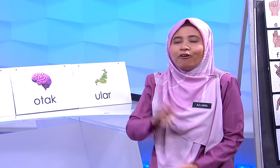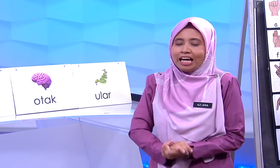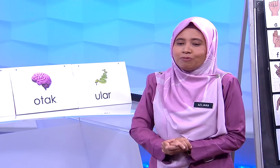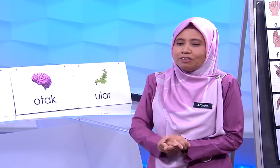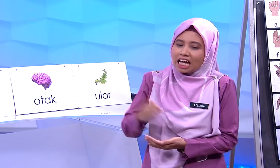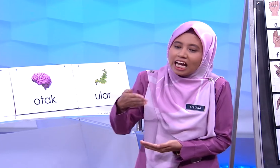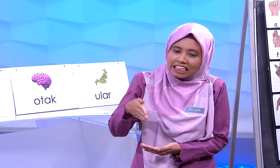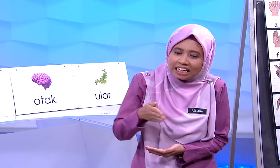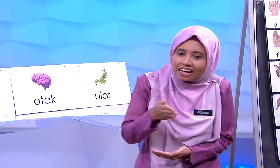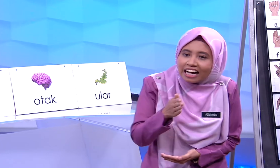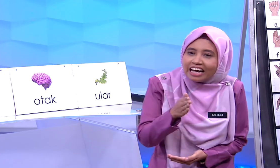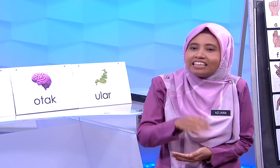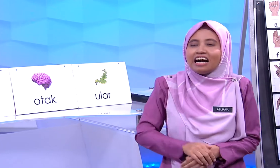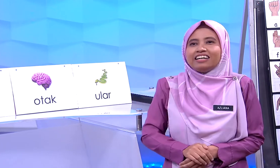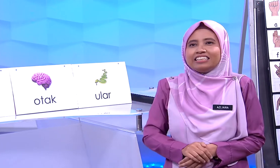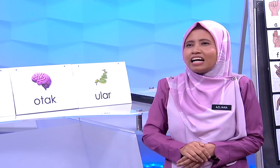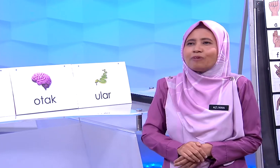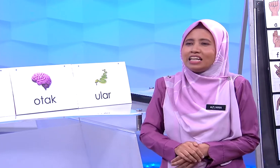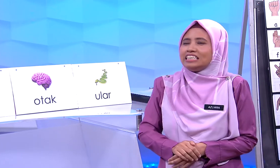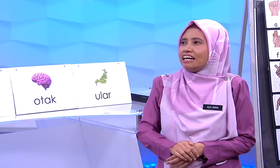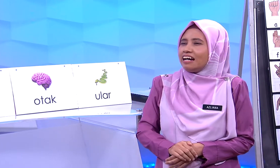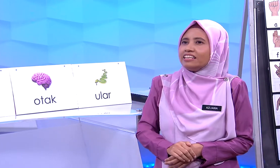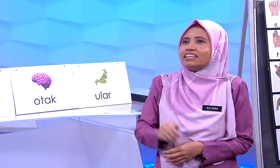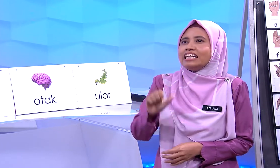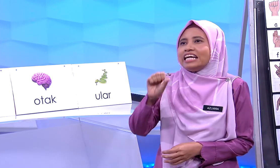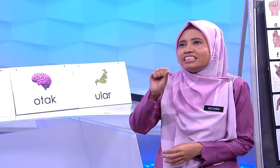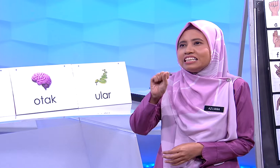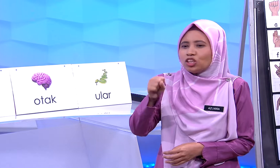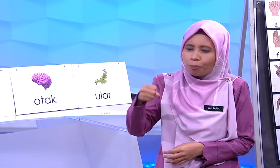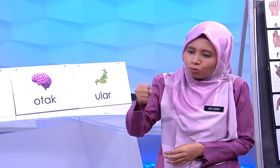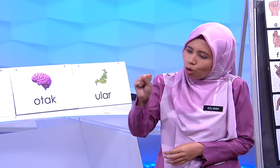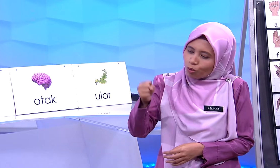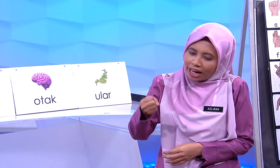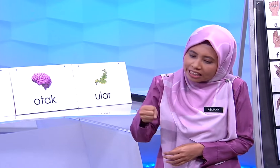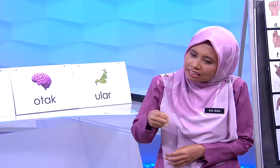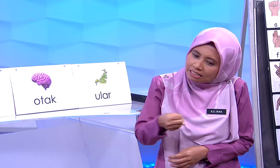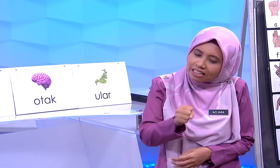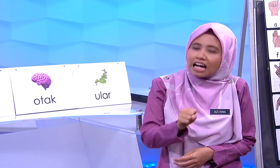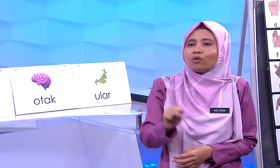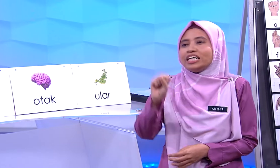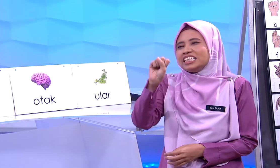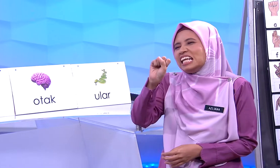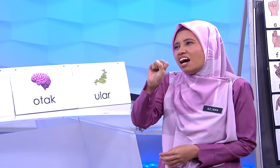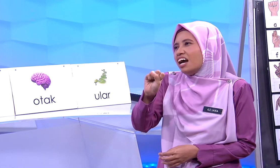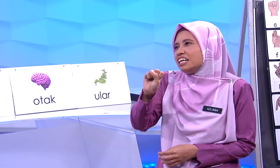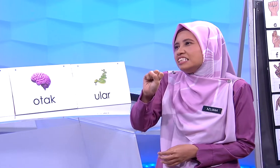c300ii bukain aja Kakak bicara jadi ej ataupun Blues ke atau ijazah